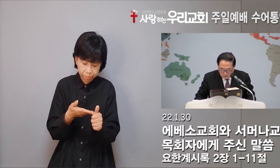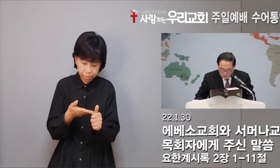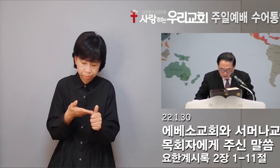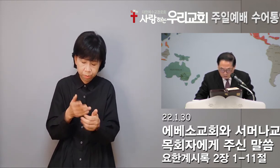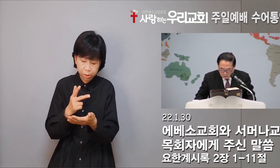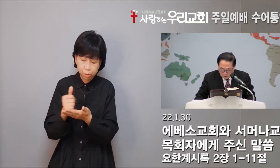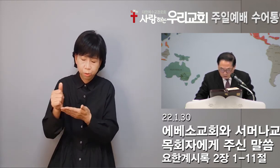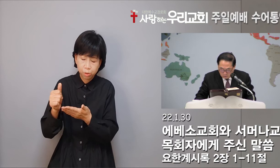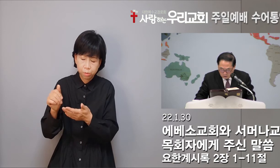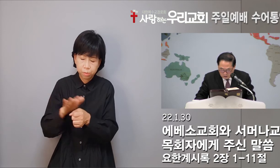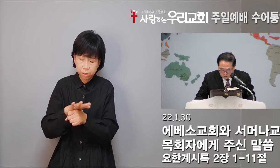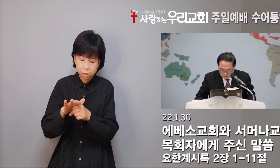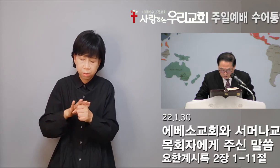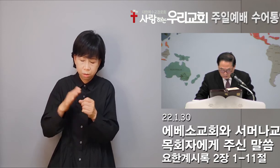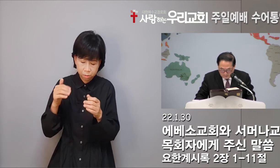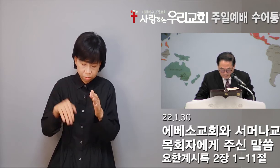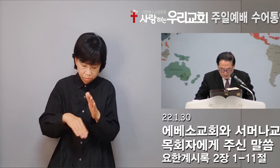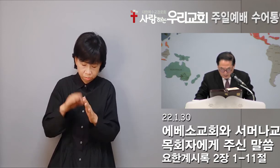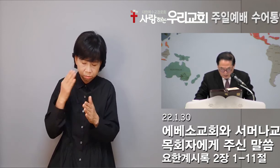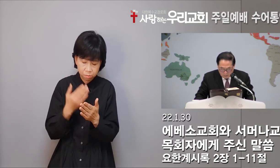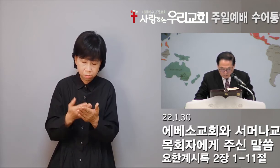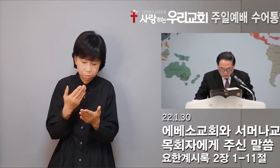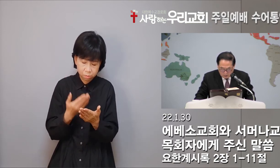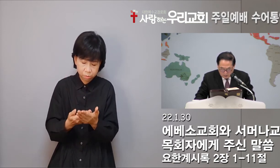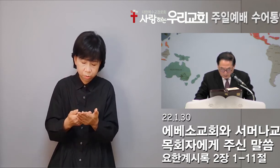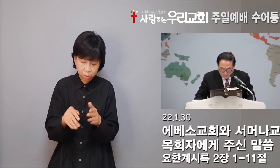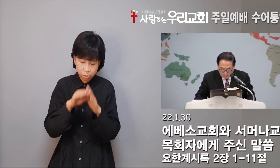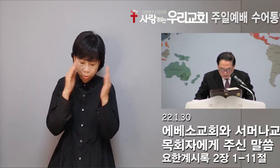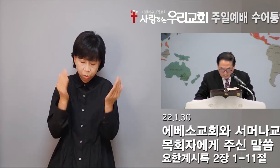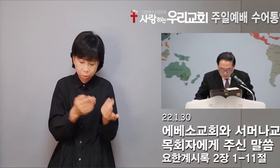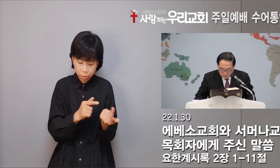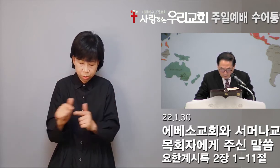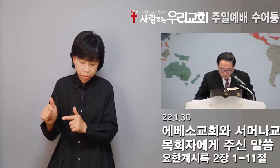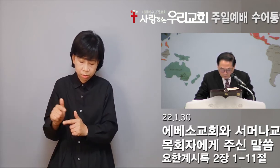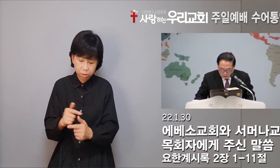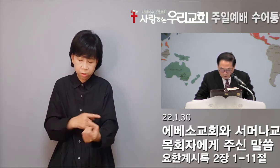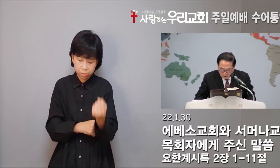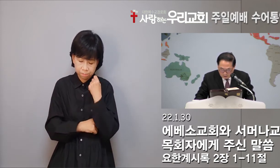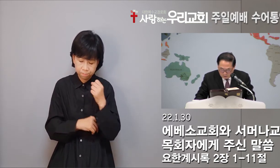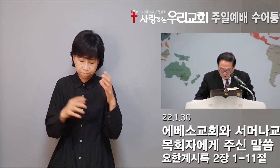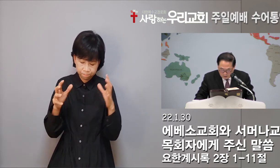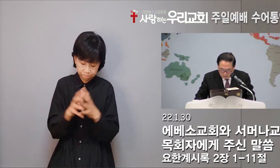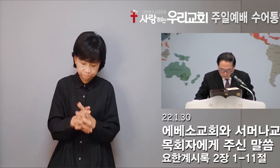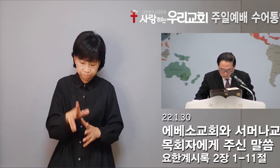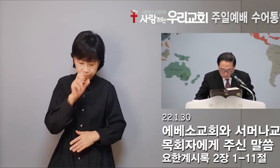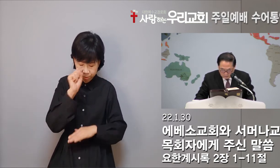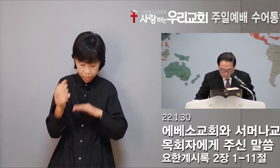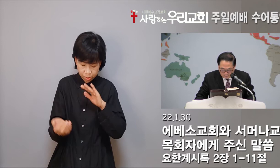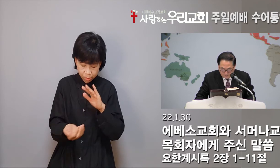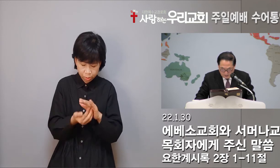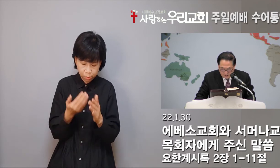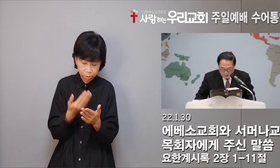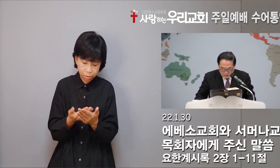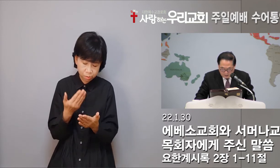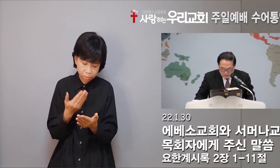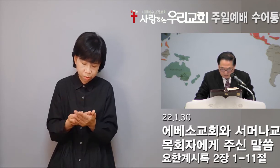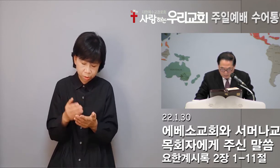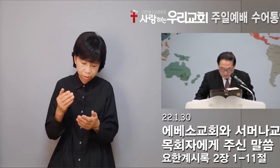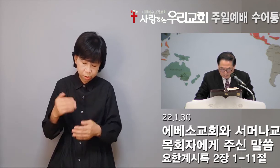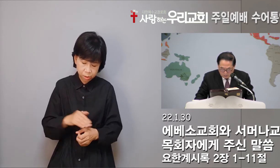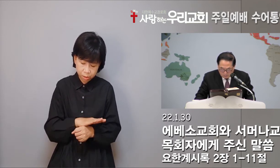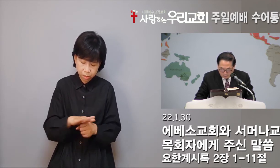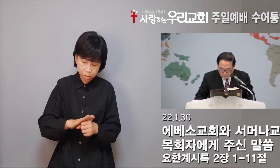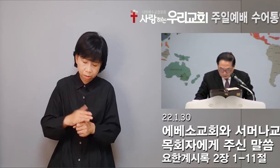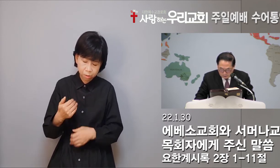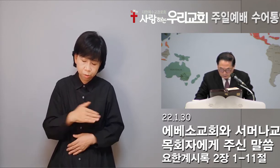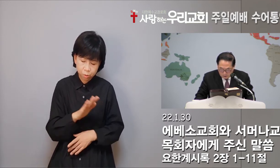마음에 주님의 사랑으로 타오르게 하옵소서. 모든 것이 협력하여 선을 이루는 한 해가 되게 하여 주시옵소서. 사랑하는 우리